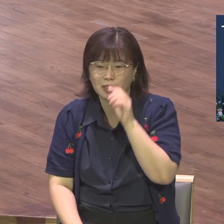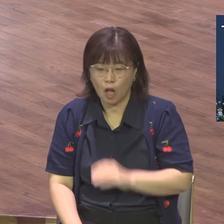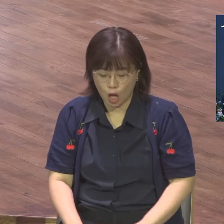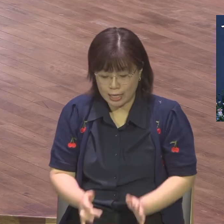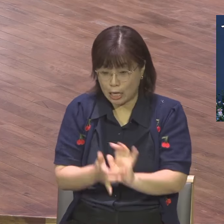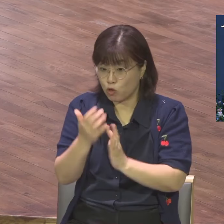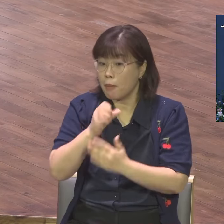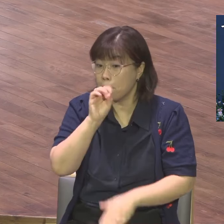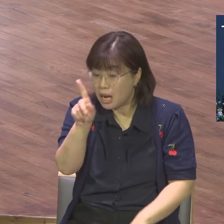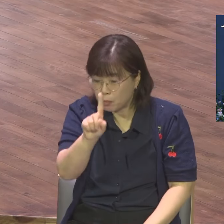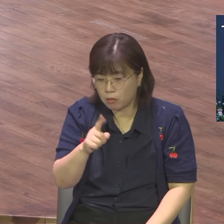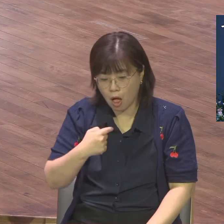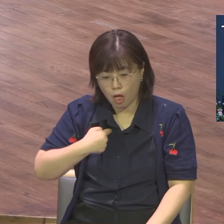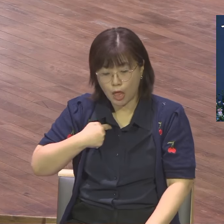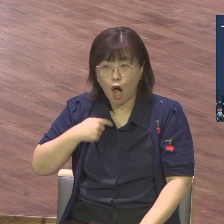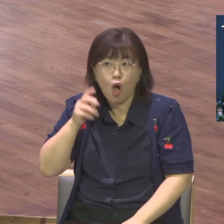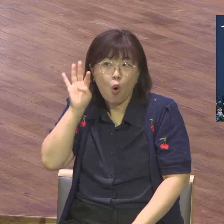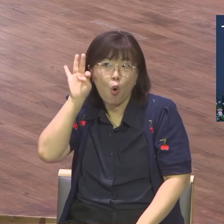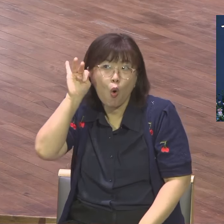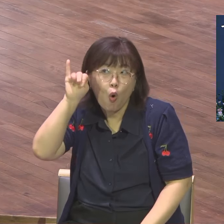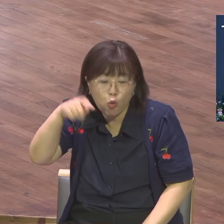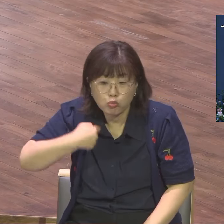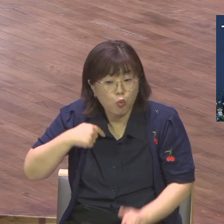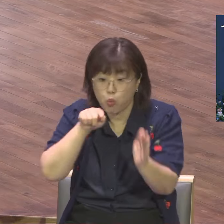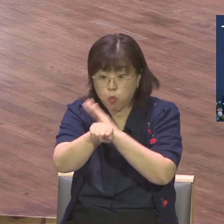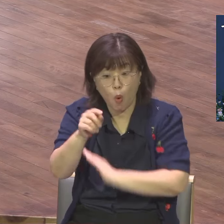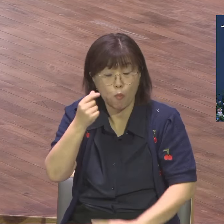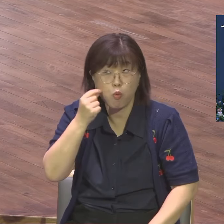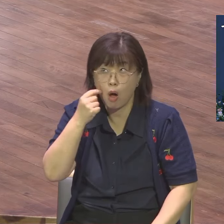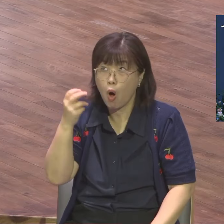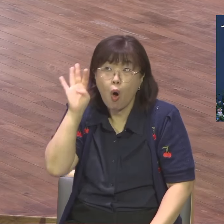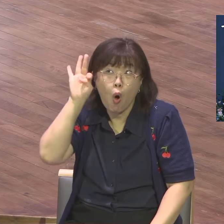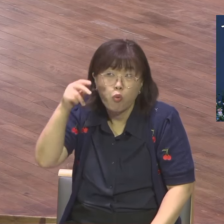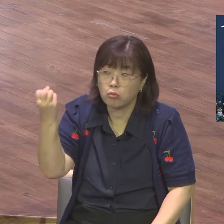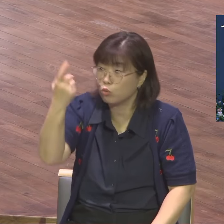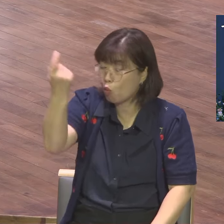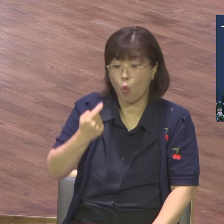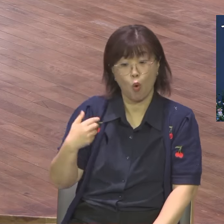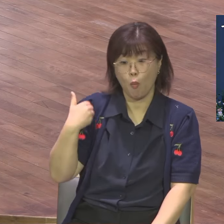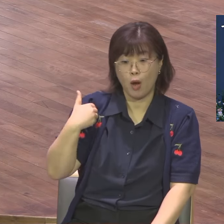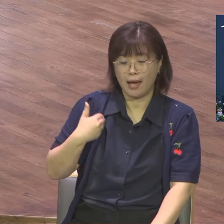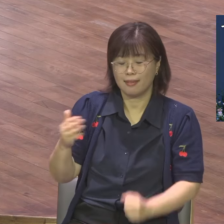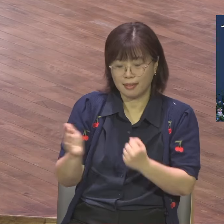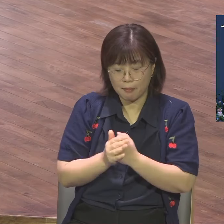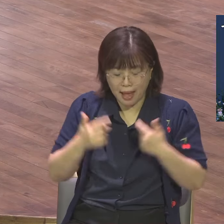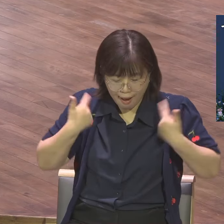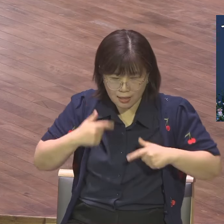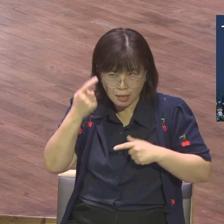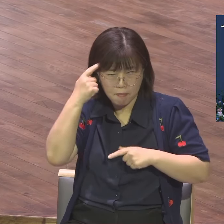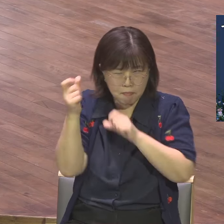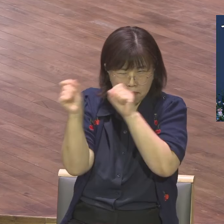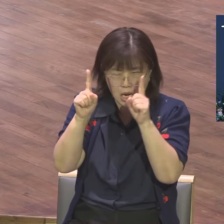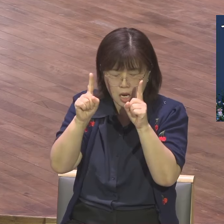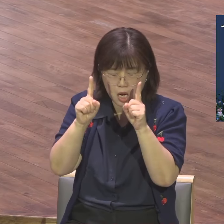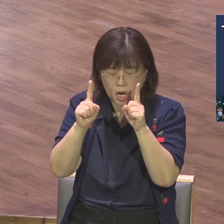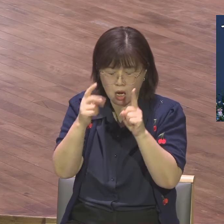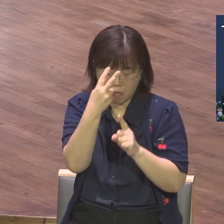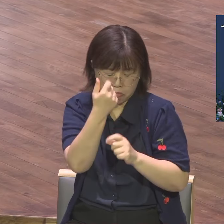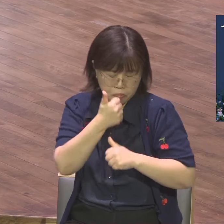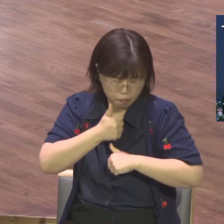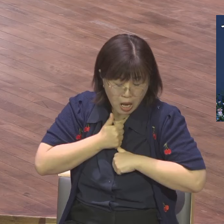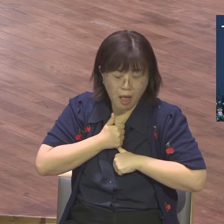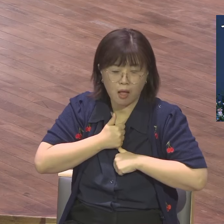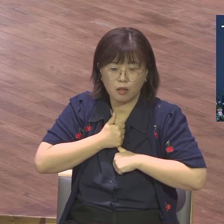아멘. 그래서 여러분이 늘 주님을 맞이하는 그런 영적 자세. 이 아가서는요 솔로몬과 술람미